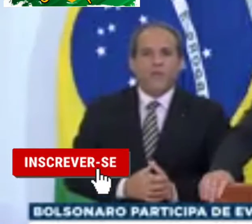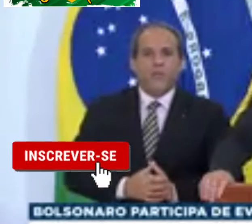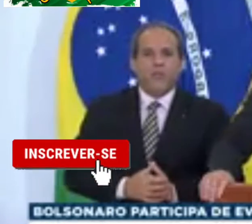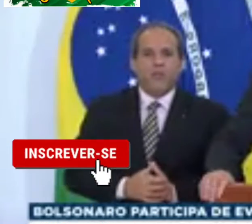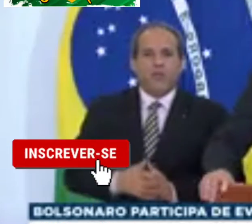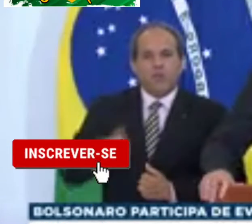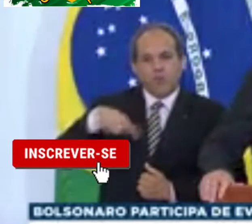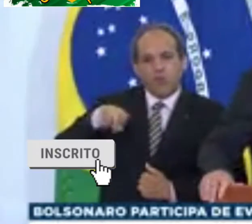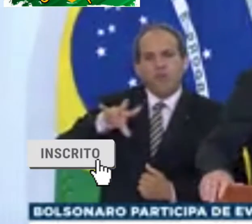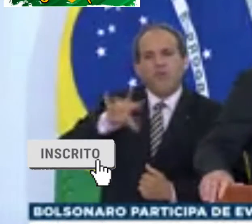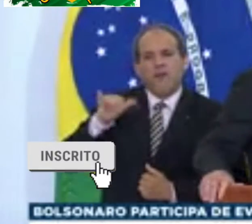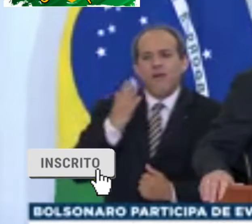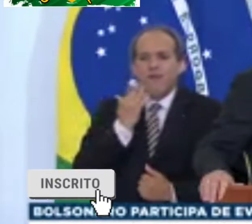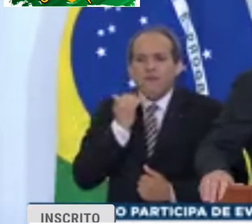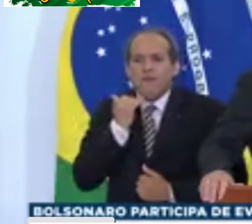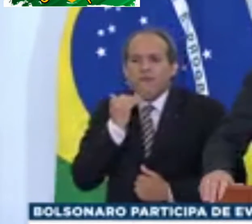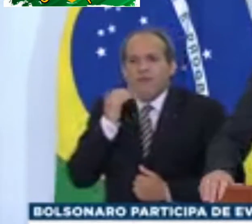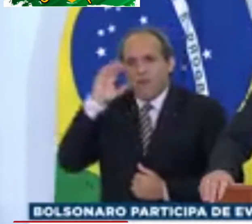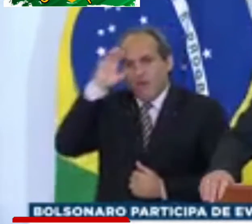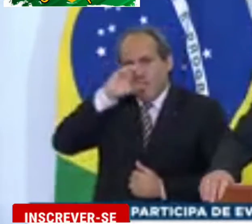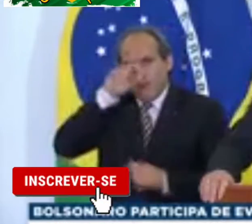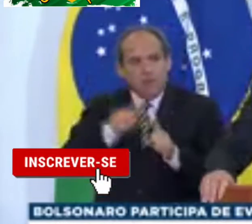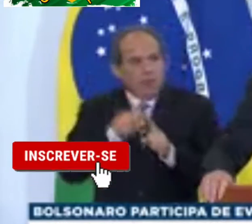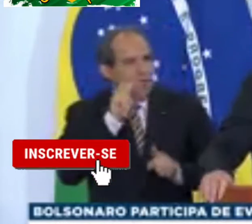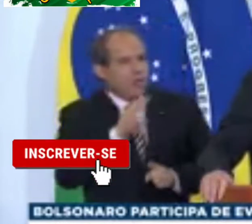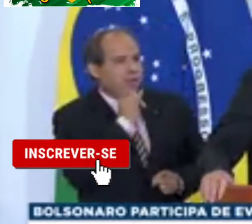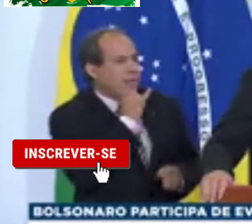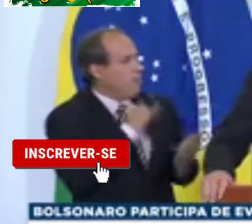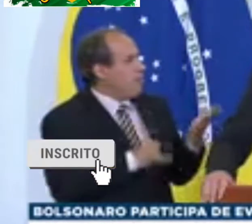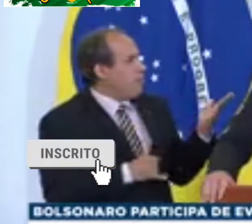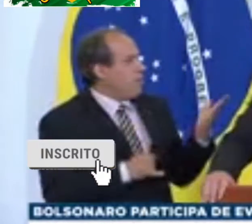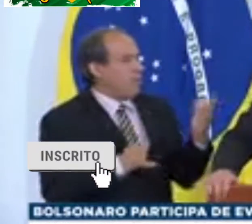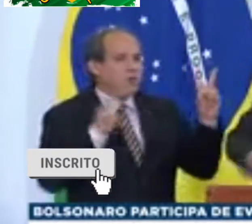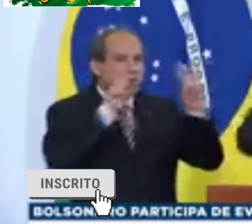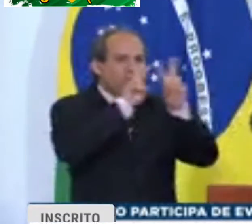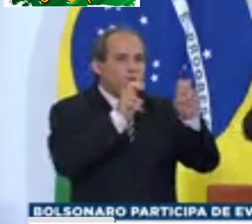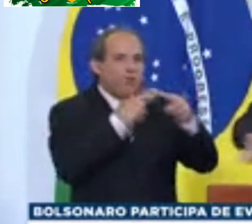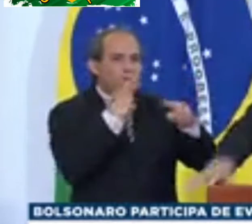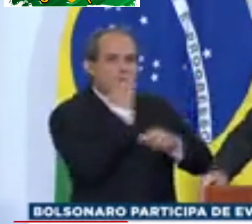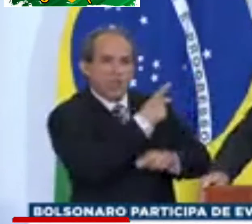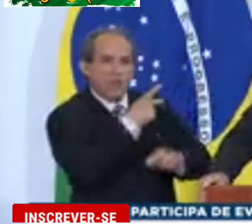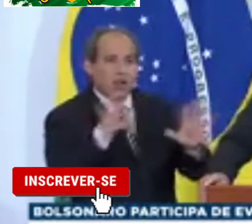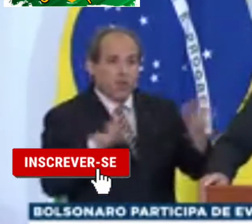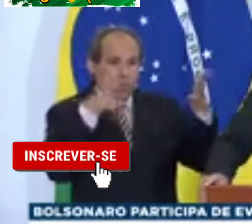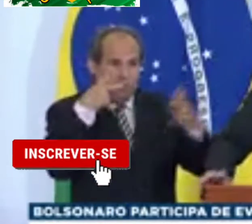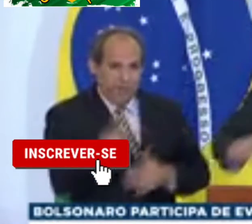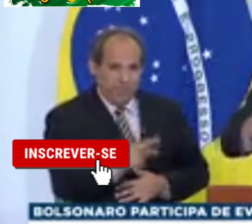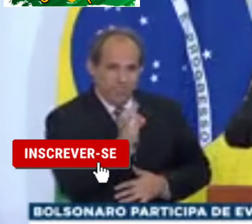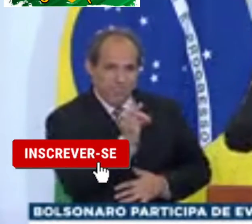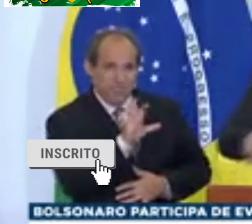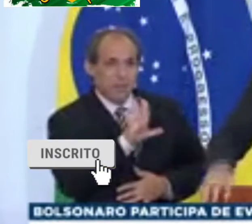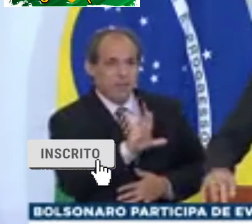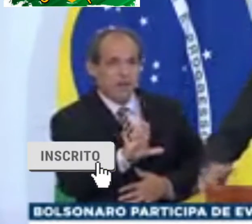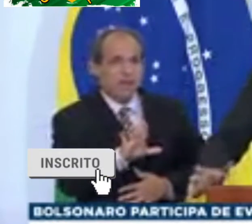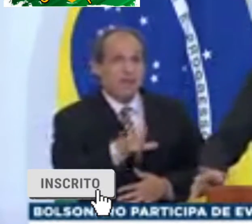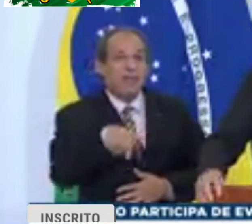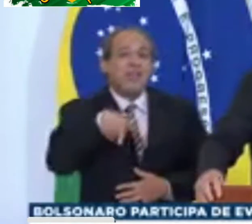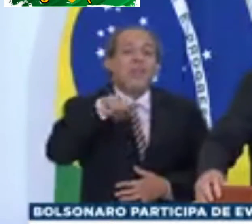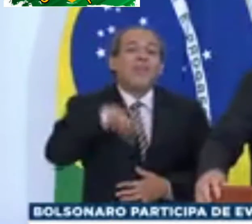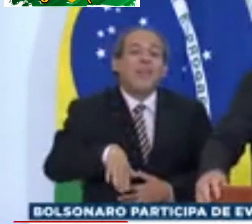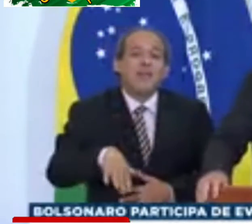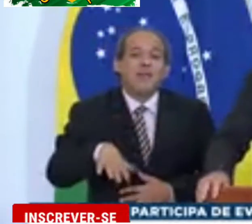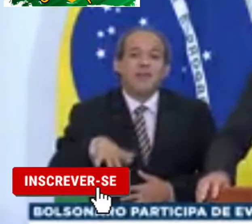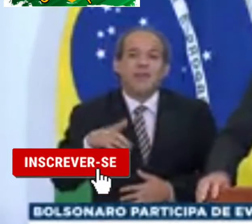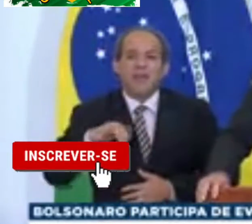gente vai aprendendo também aqui. Estão vendo aqui que o evento é sobre a Caixa Econômica, mas quem abocanhou, sem